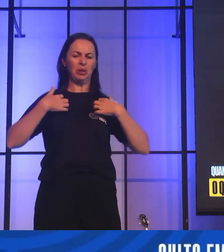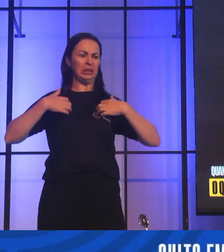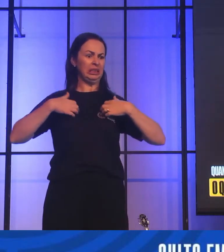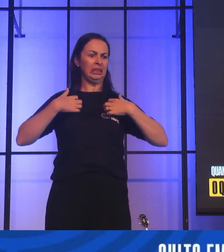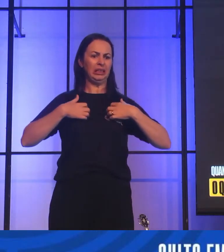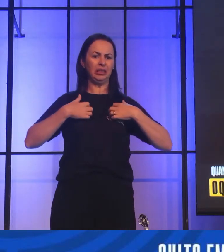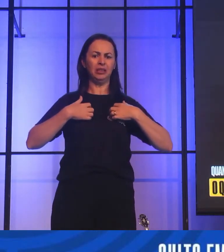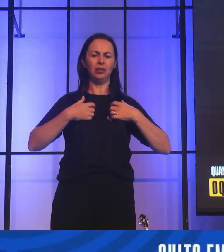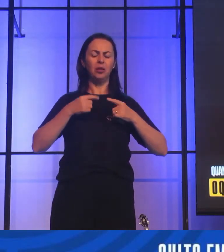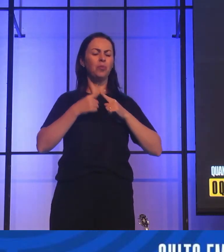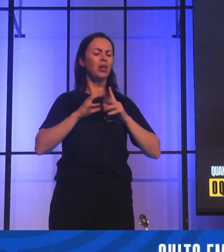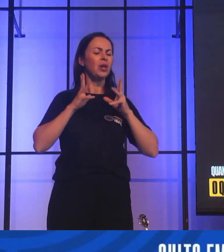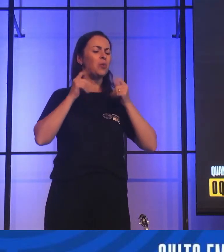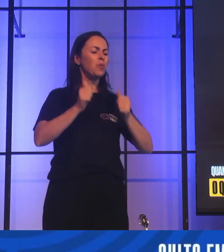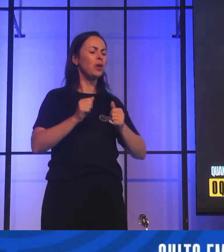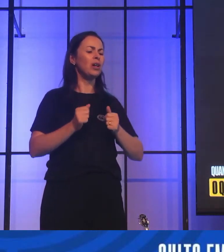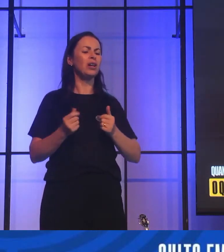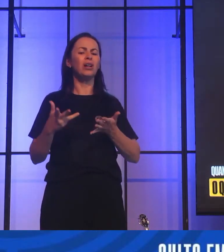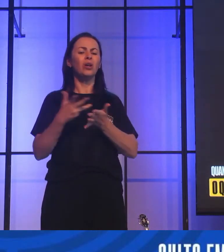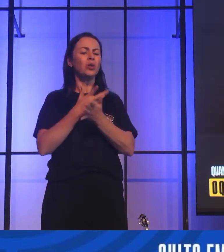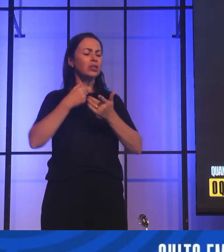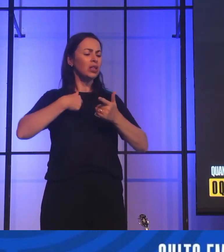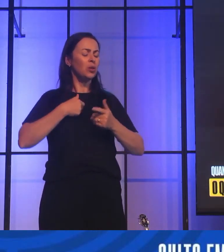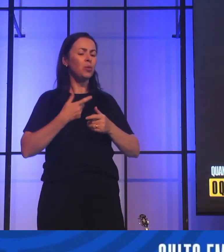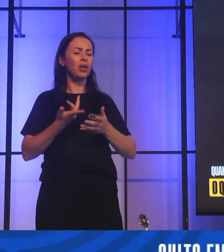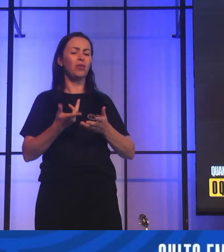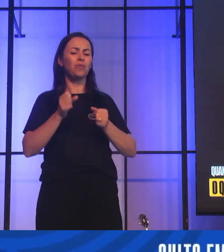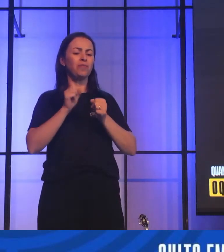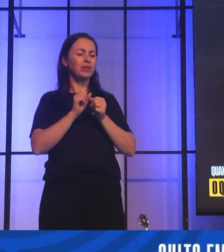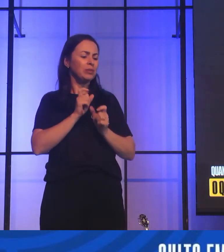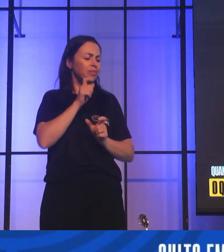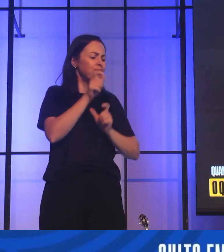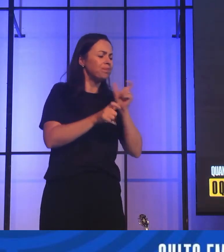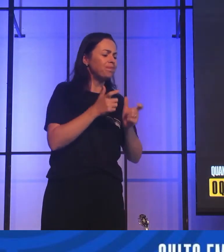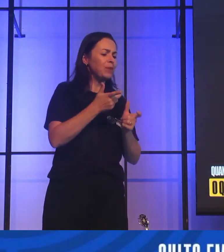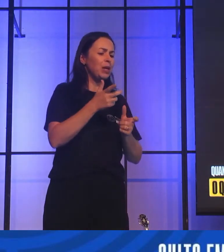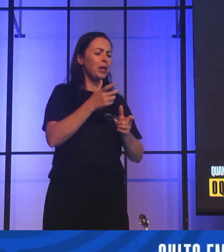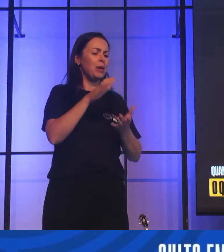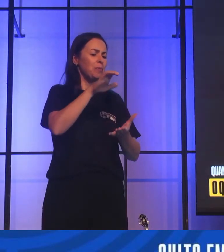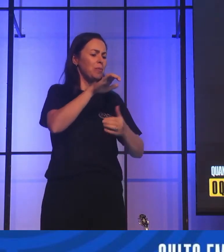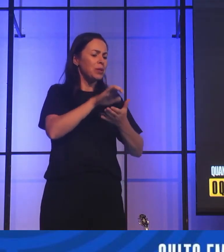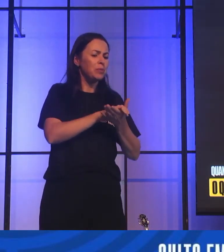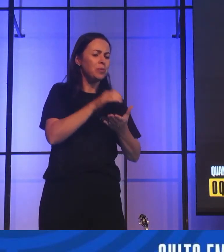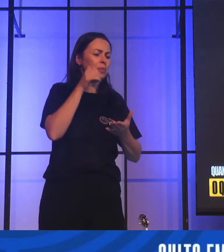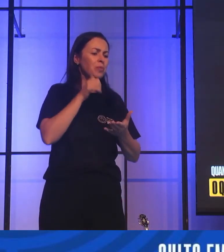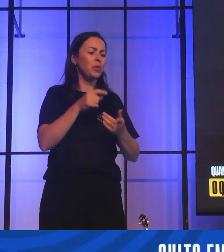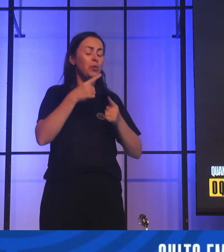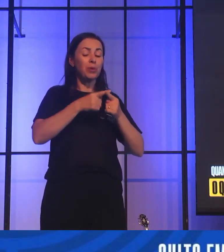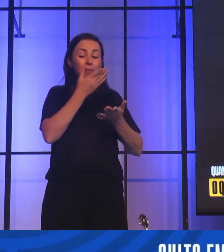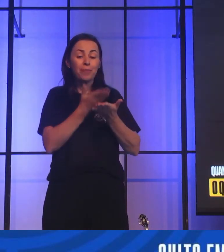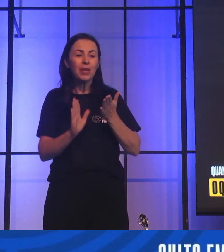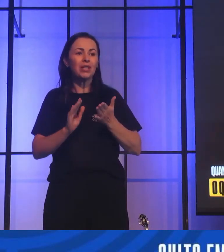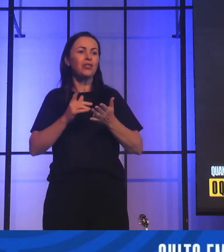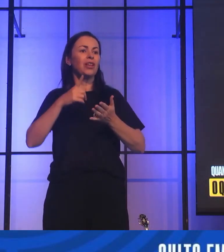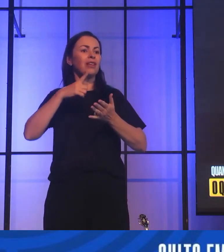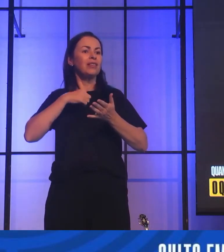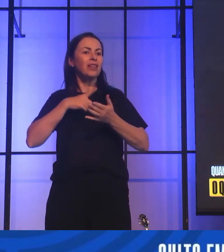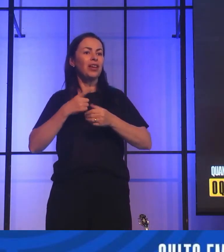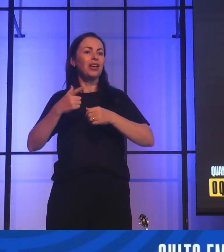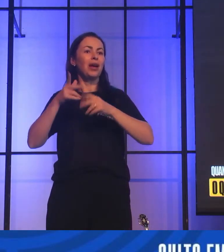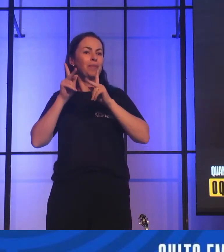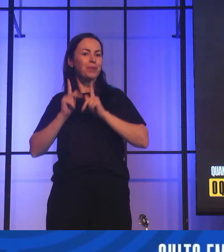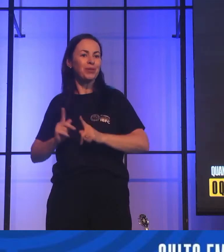vezes magoei a minha esposa, magoei meu esposo, magoei meus filhos. Quantas vezes eu perdi amizades. Quantos problemas eu